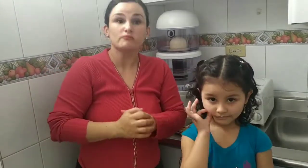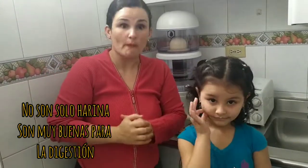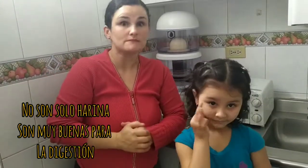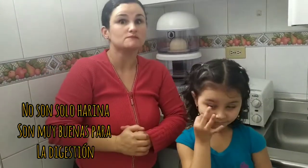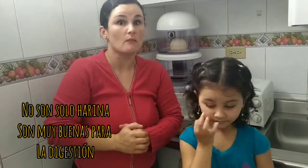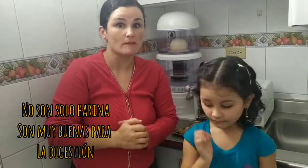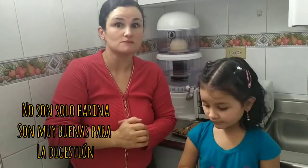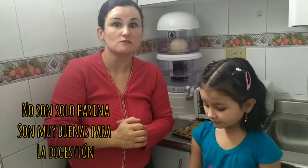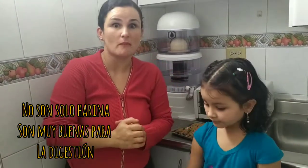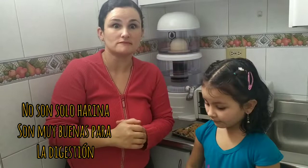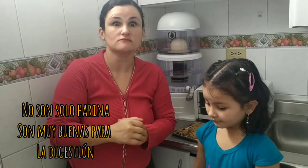Deliciosas.